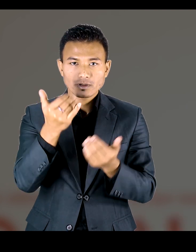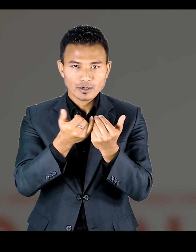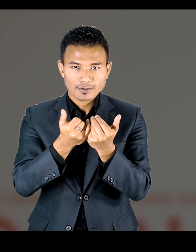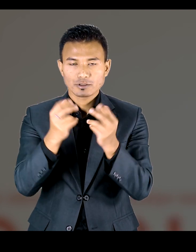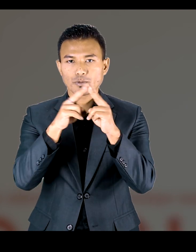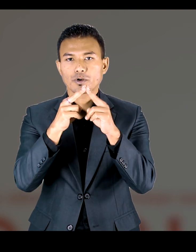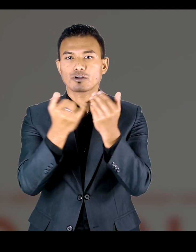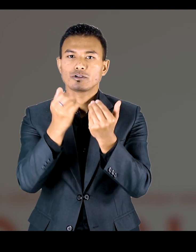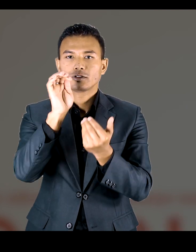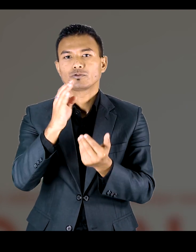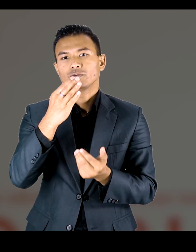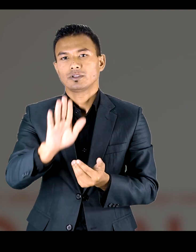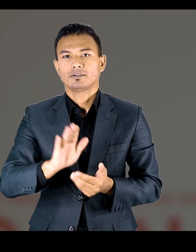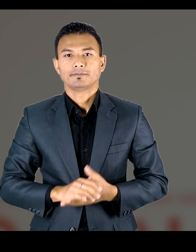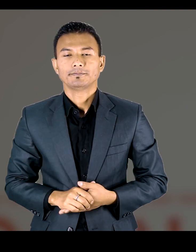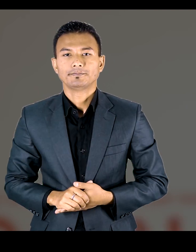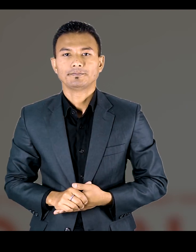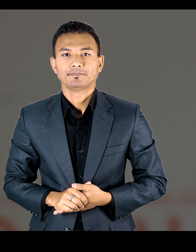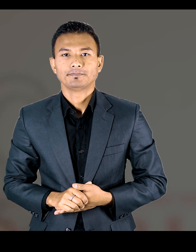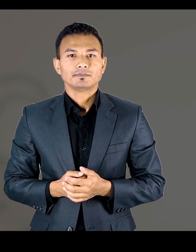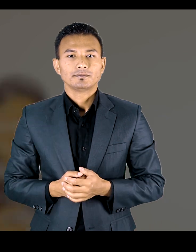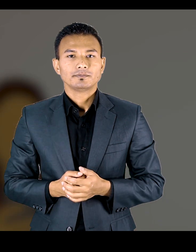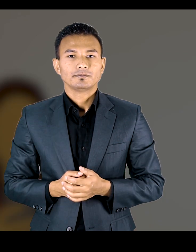गरेर सम्पर्क गर्न सक्नुहुन्छ।